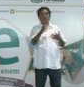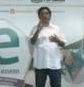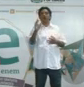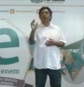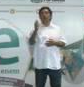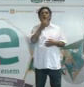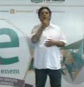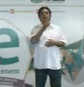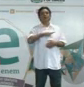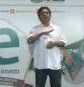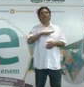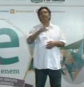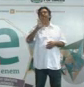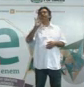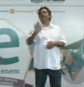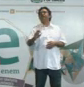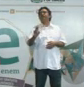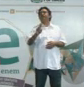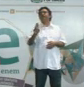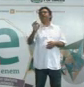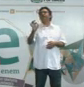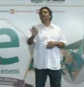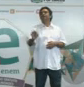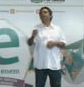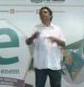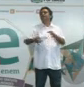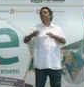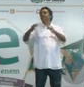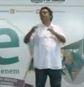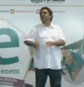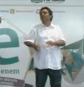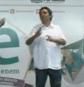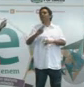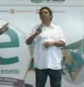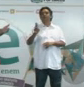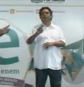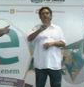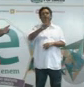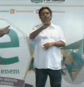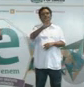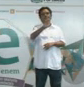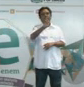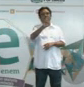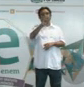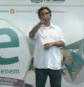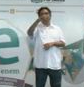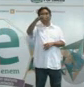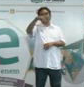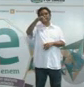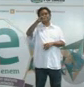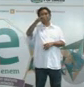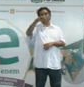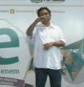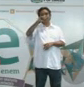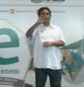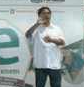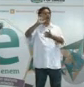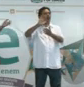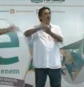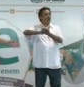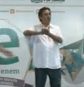um português correto, um homem de bem, uma pessoa justa, o nome dele Jerônimo. E o Jerônimo, casado,